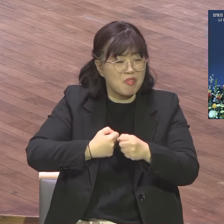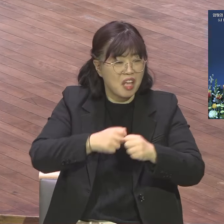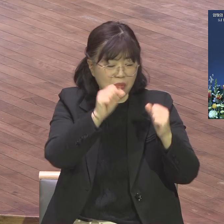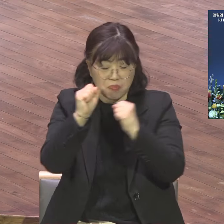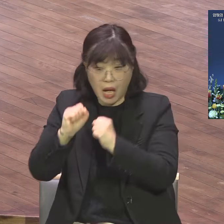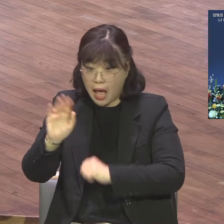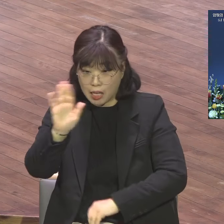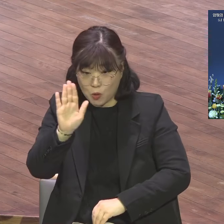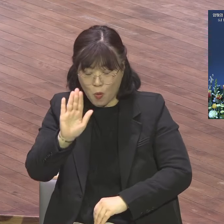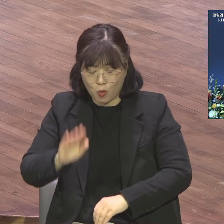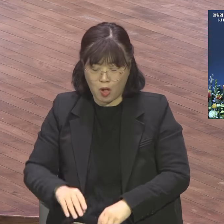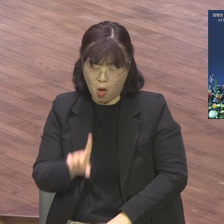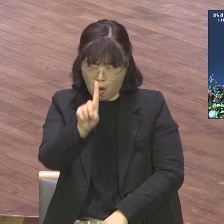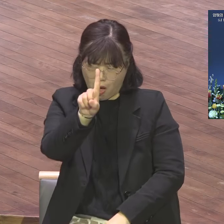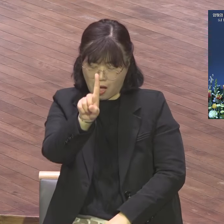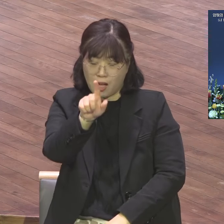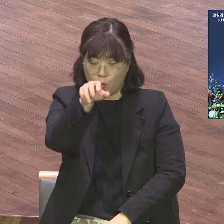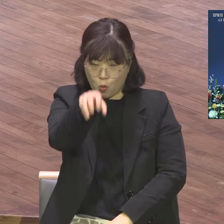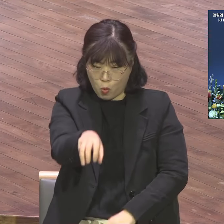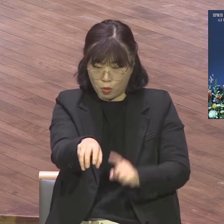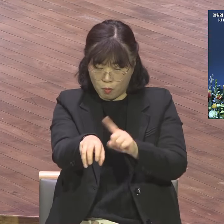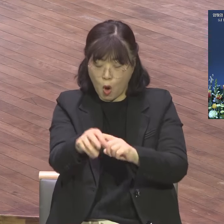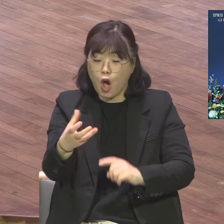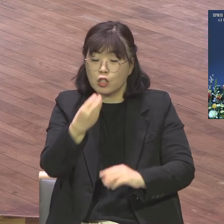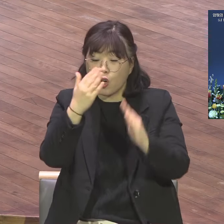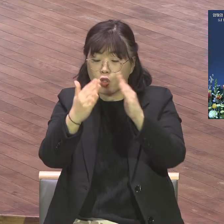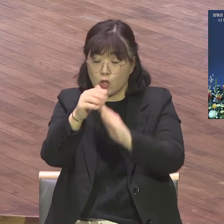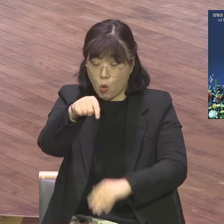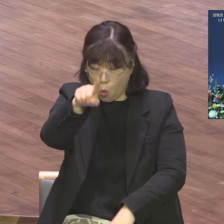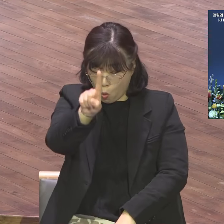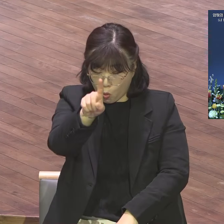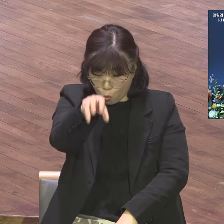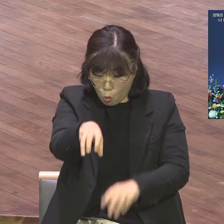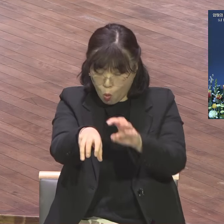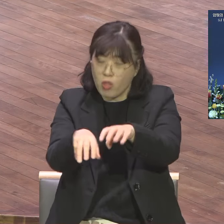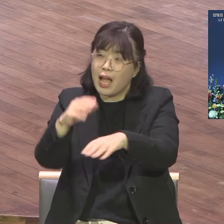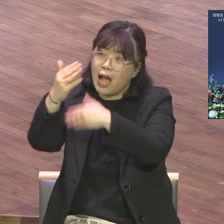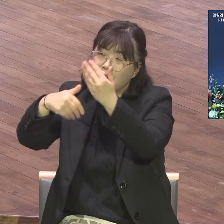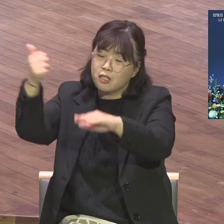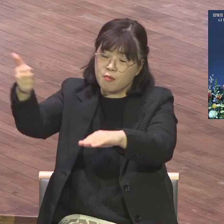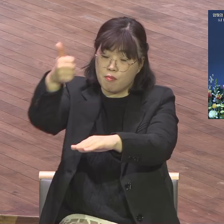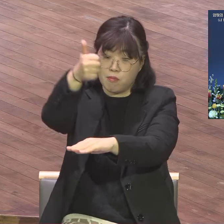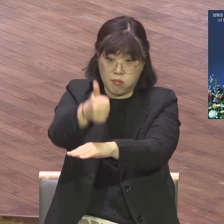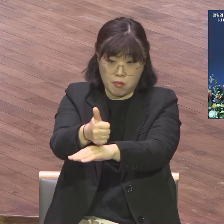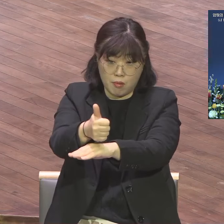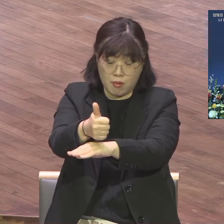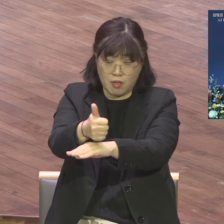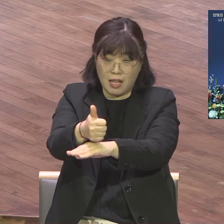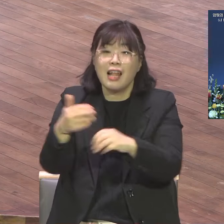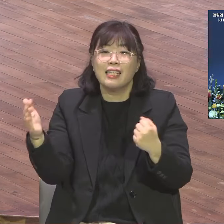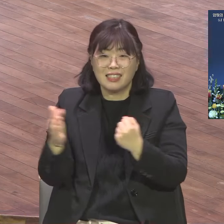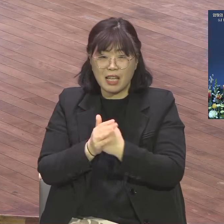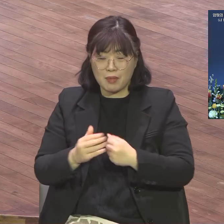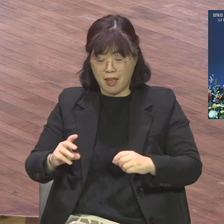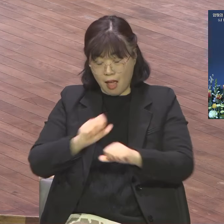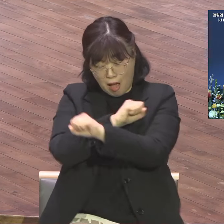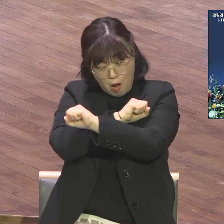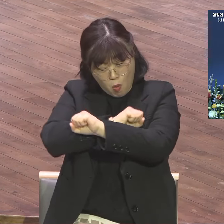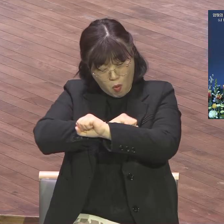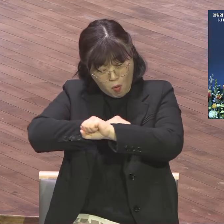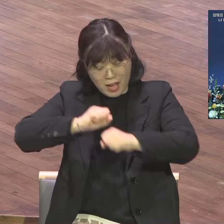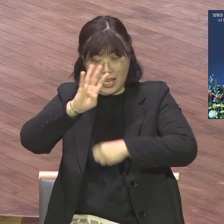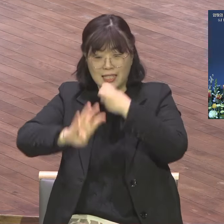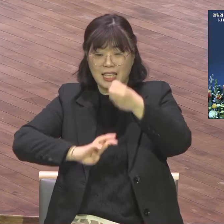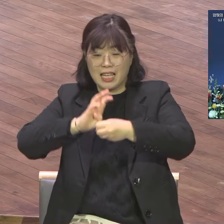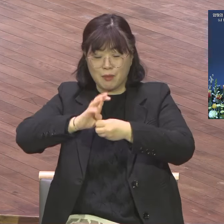성전이었기 때문에 성전 중심으로 살았어요. 40년 동안 광야생활 할 때도 언제나 성막 중심으로